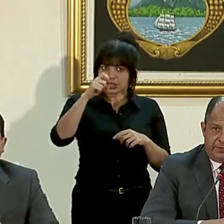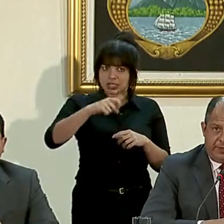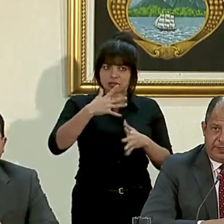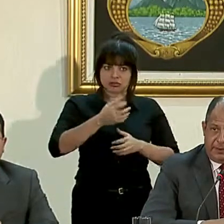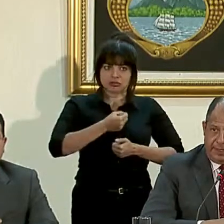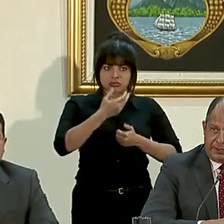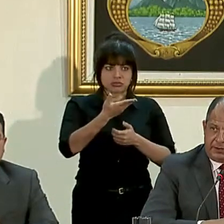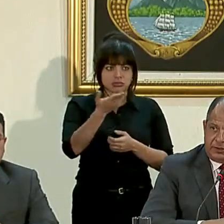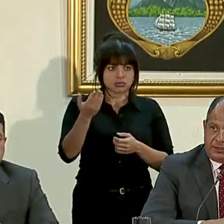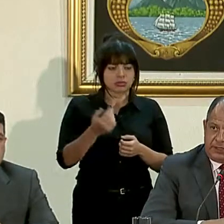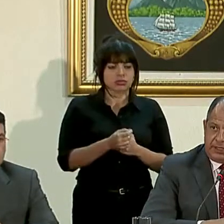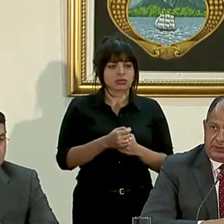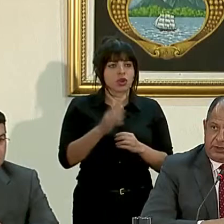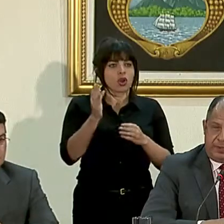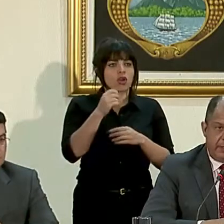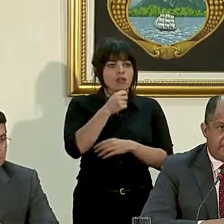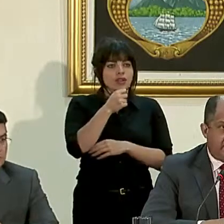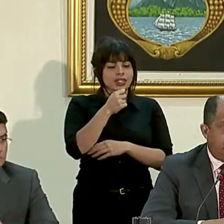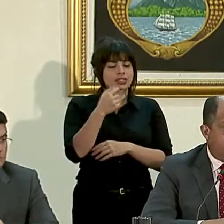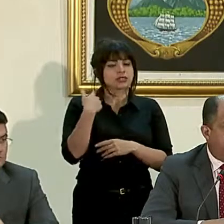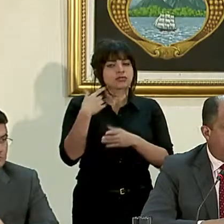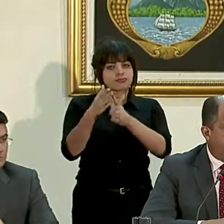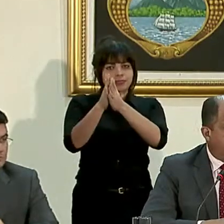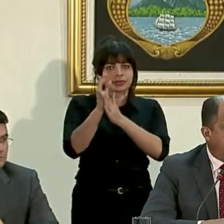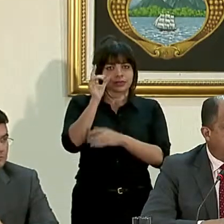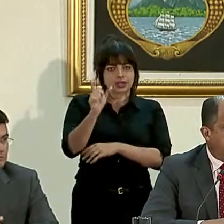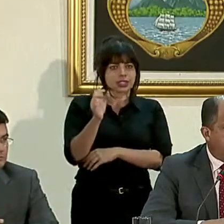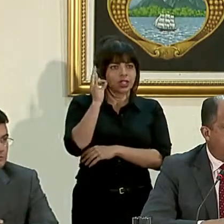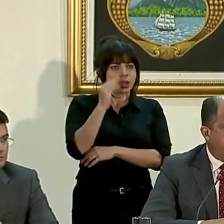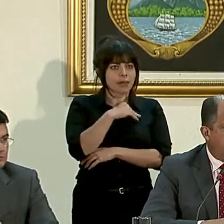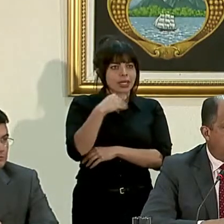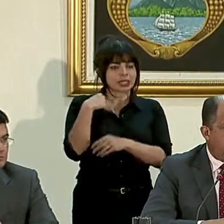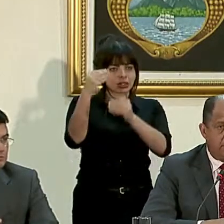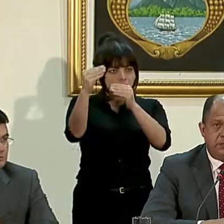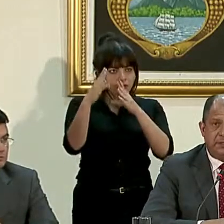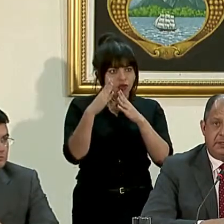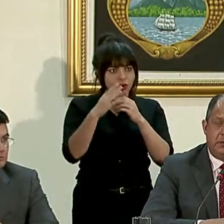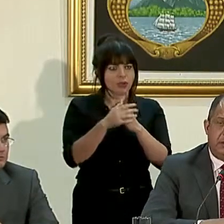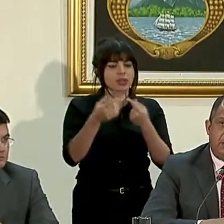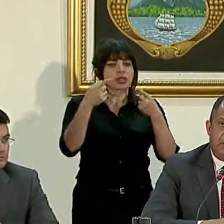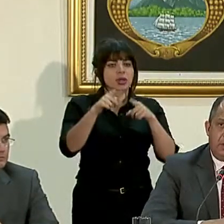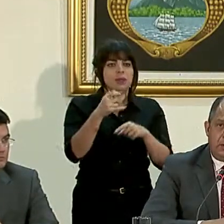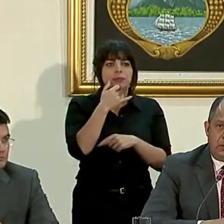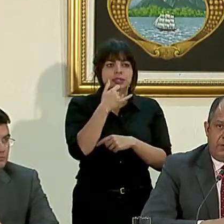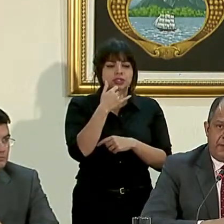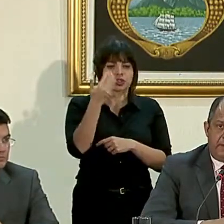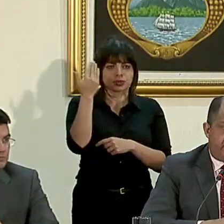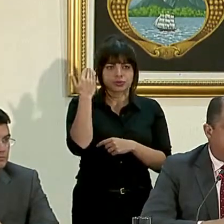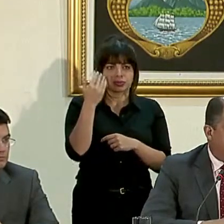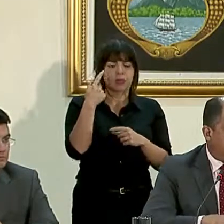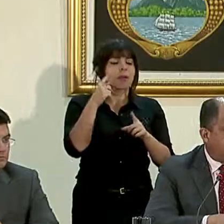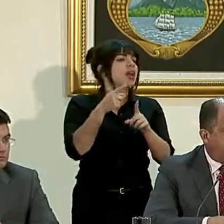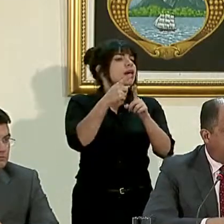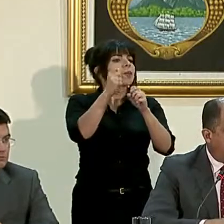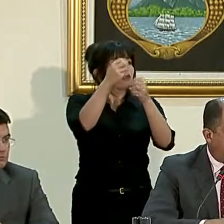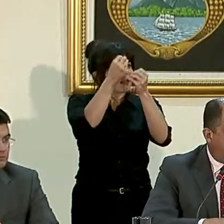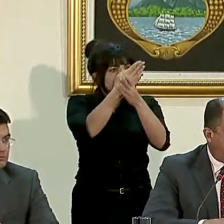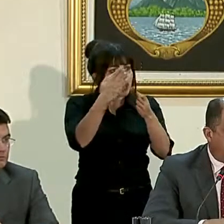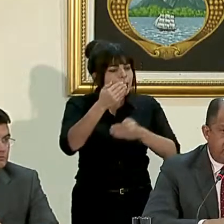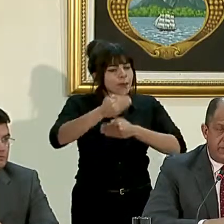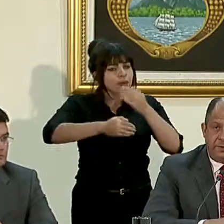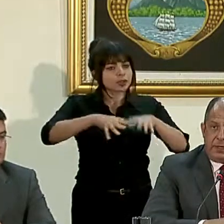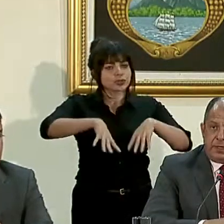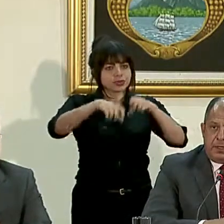aquí en conferencia de prensa, solicitar a la señora ministra un informe detallado de lo que ha acontecido con el fin de informar el proceso de